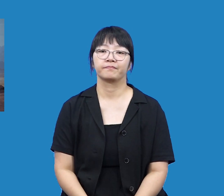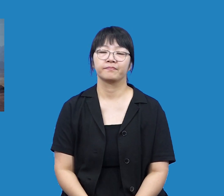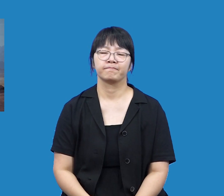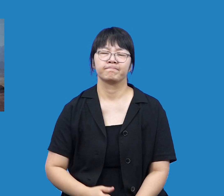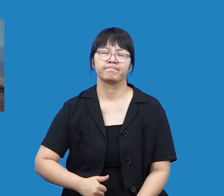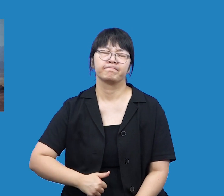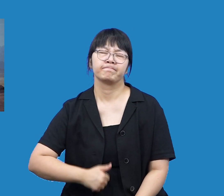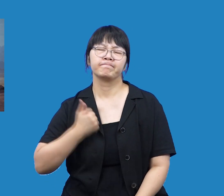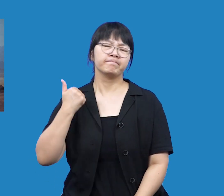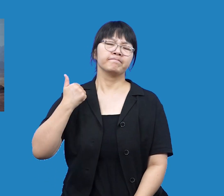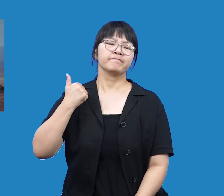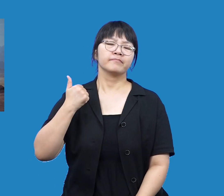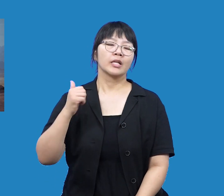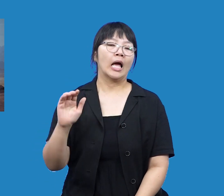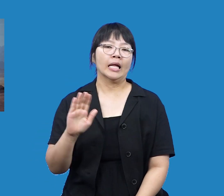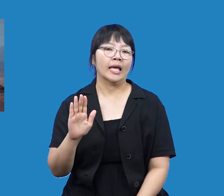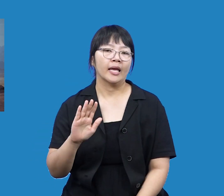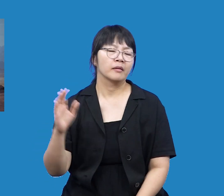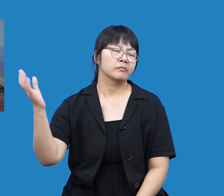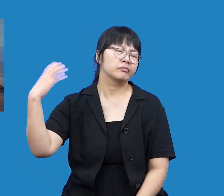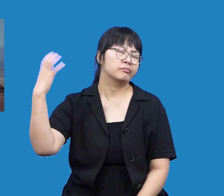절대로 함께 같이